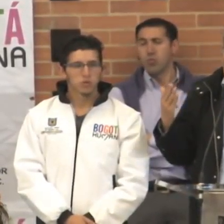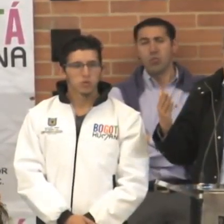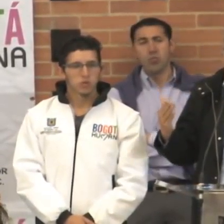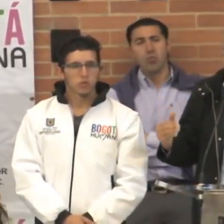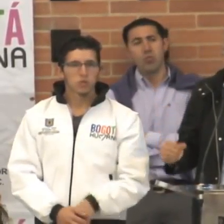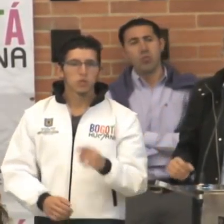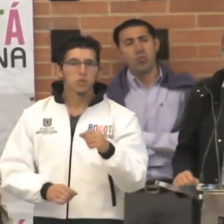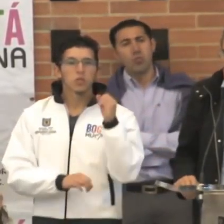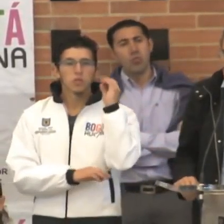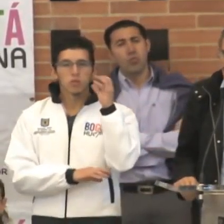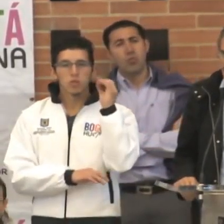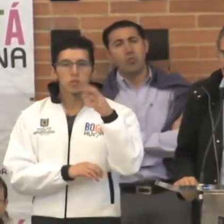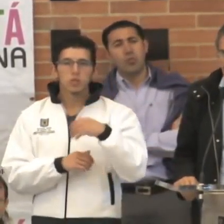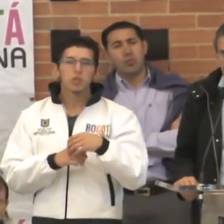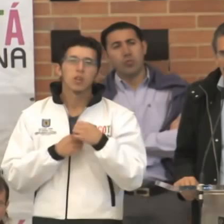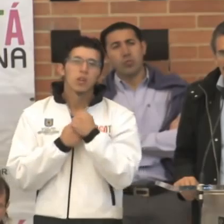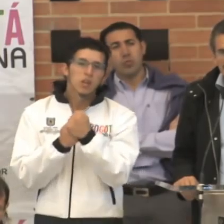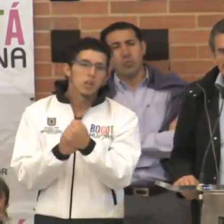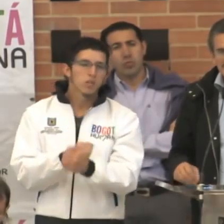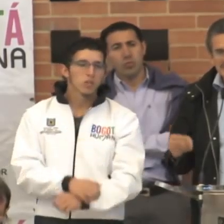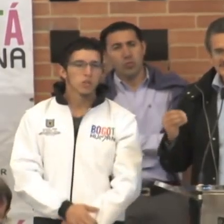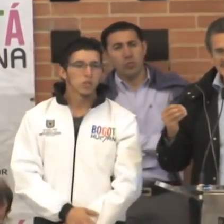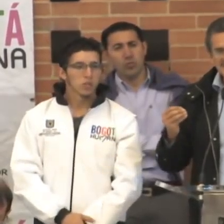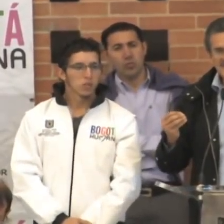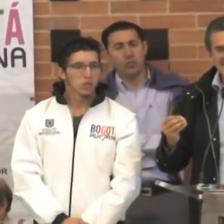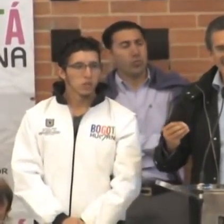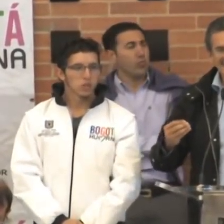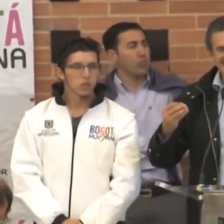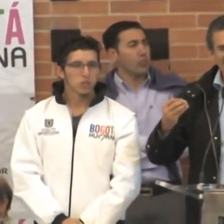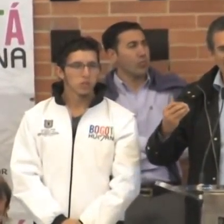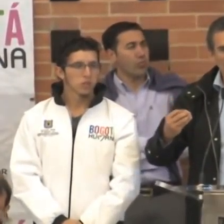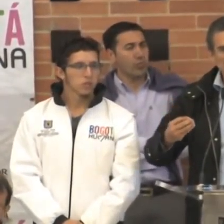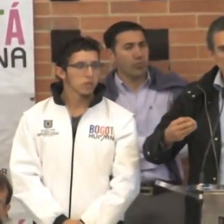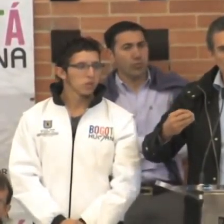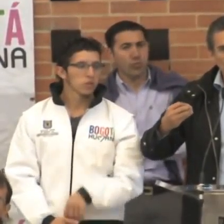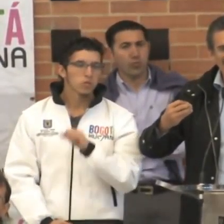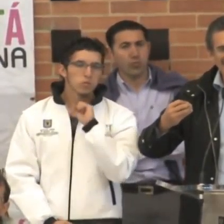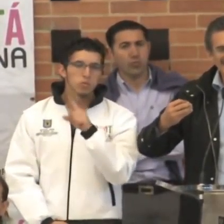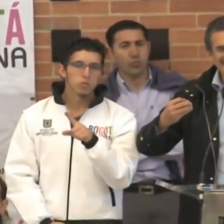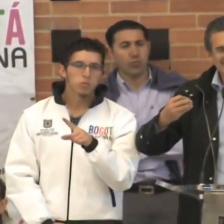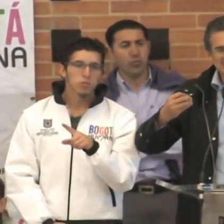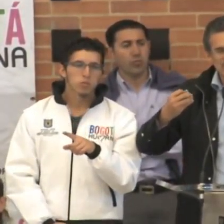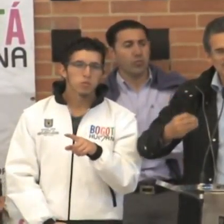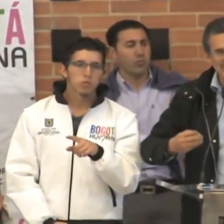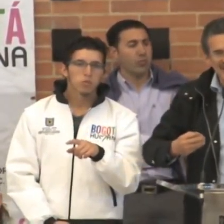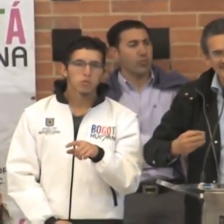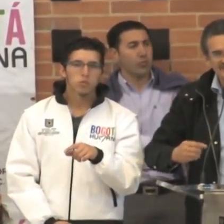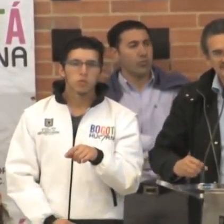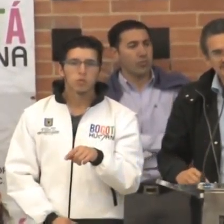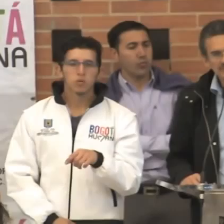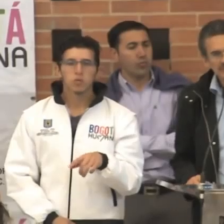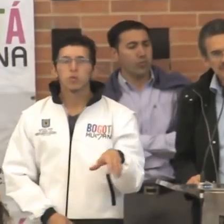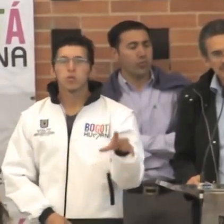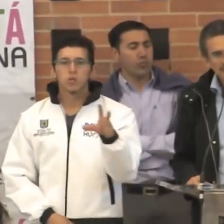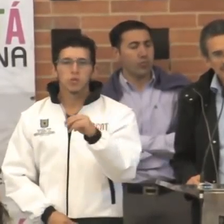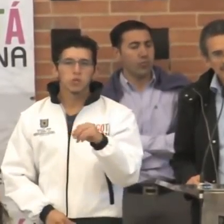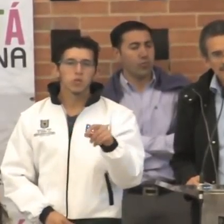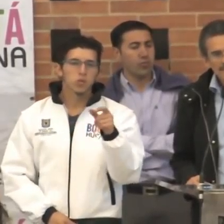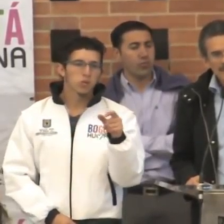La política del amor significa que tenemos una sociedad